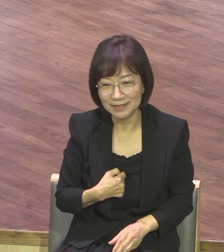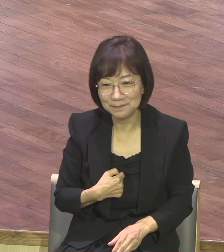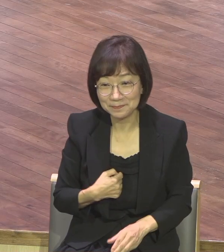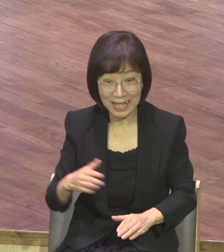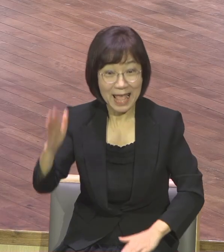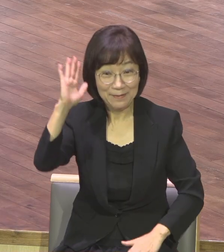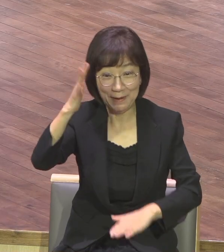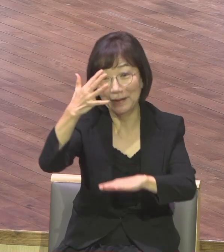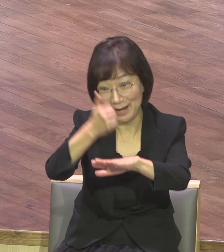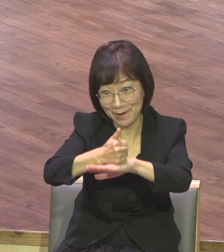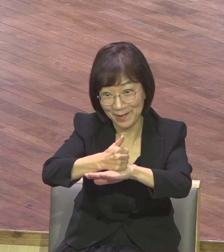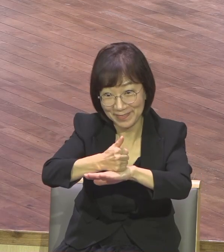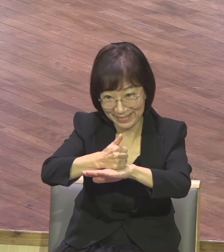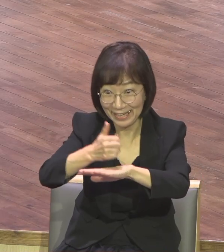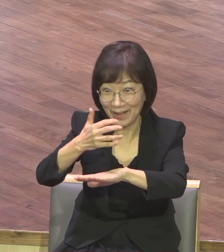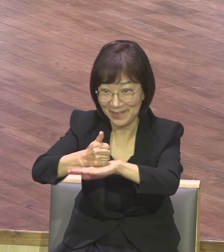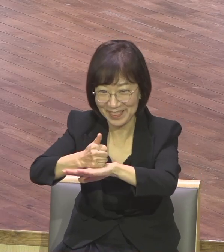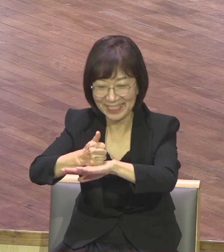결론입니다. 결론.